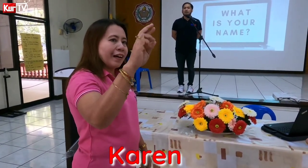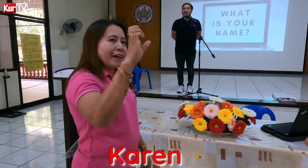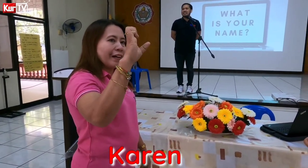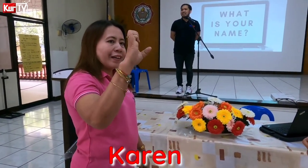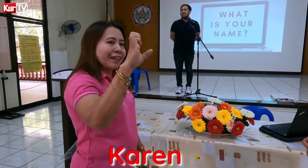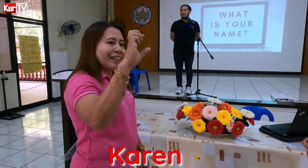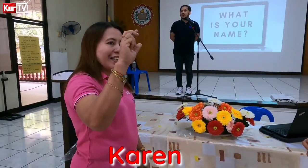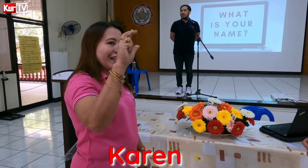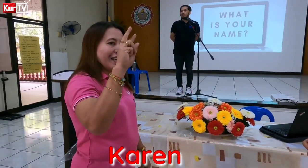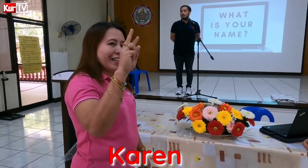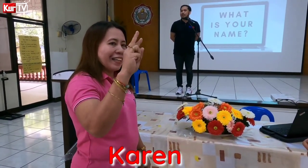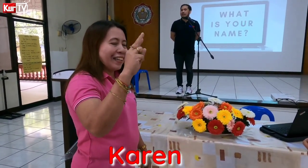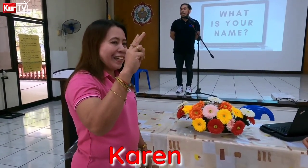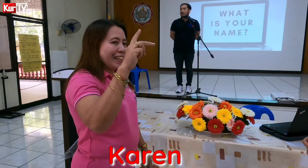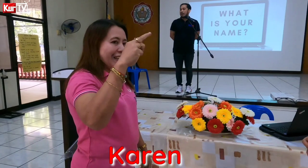Karen?